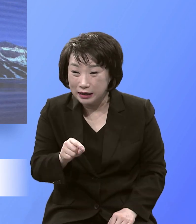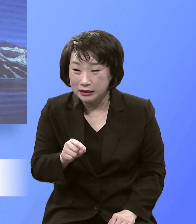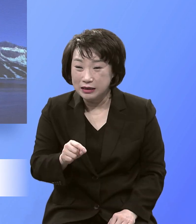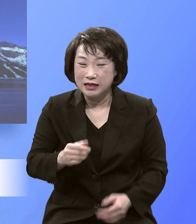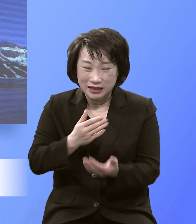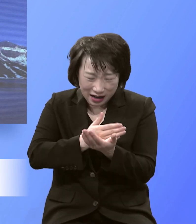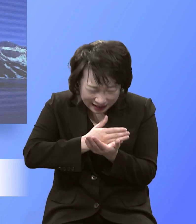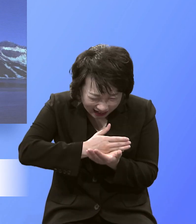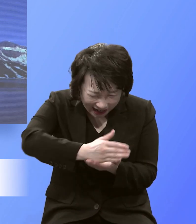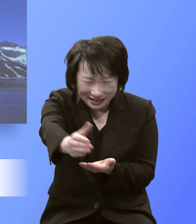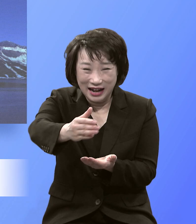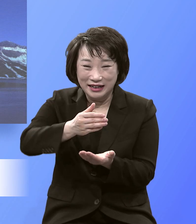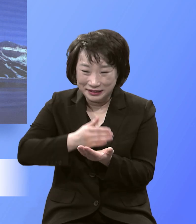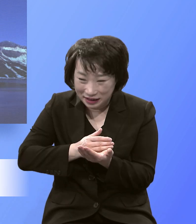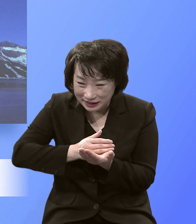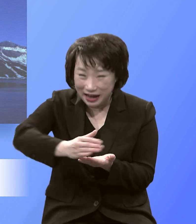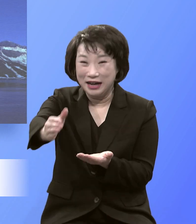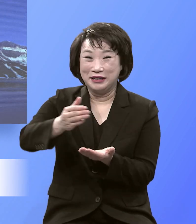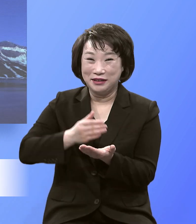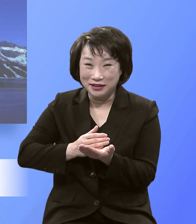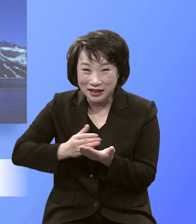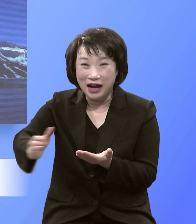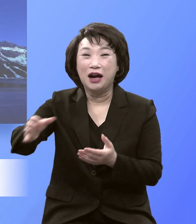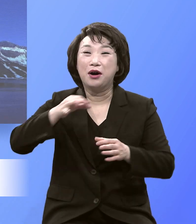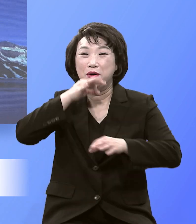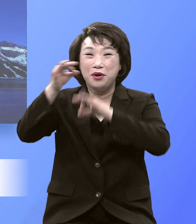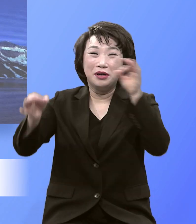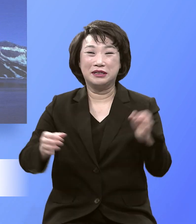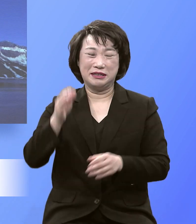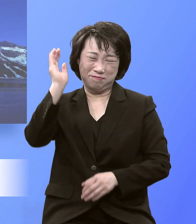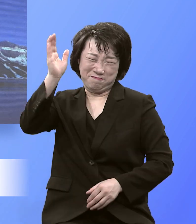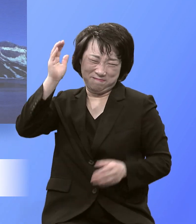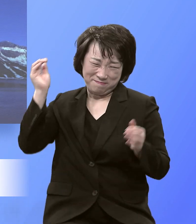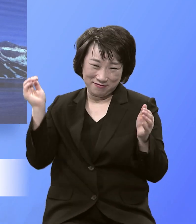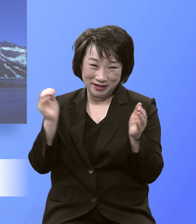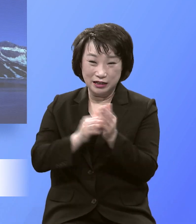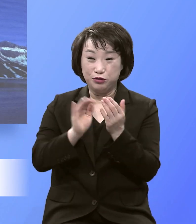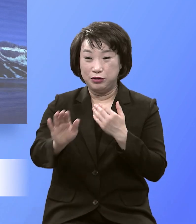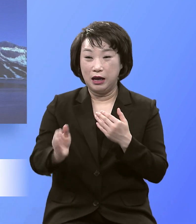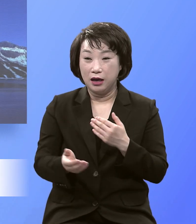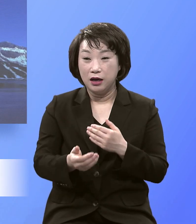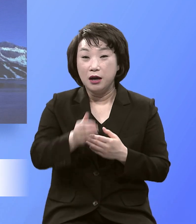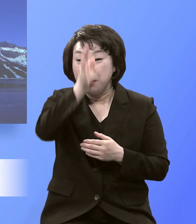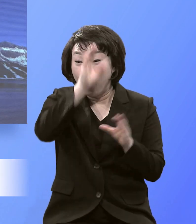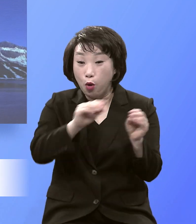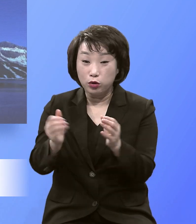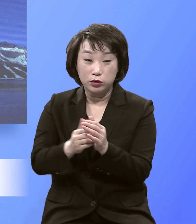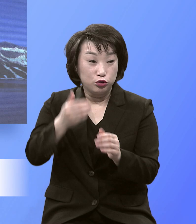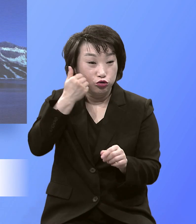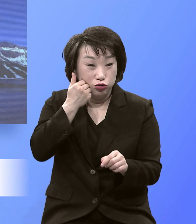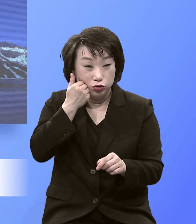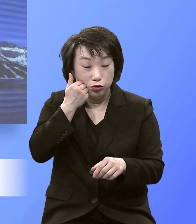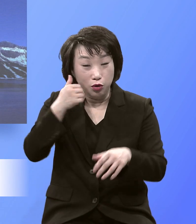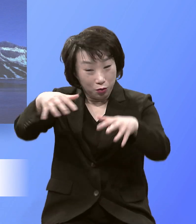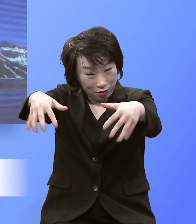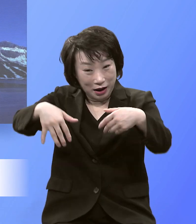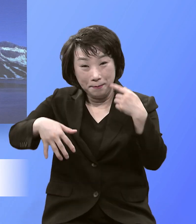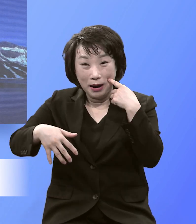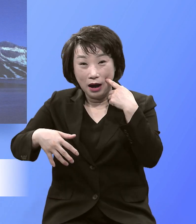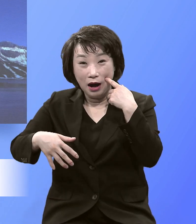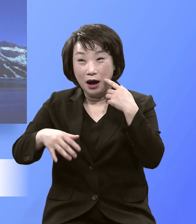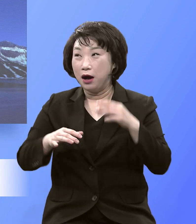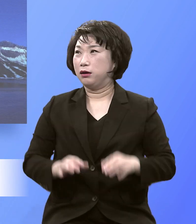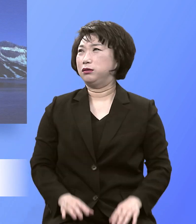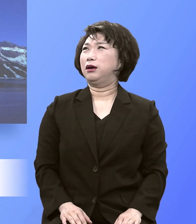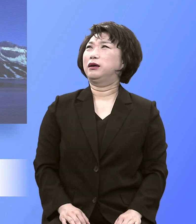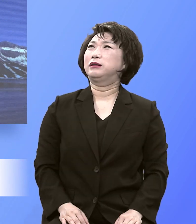불가능한 떠나가라고 외친 다음에 치료받은 사람 나오세요 하는데, 지금